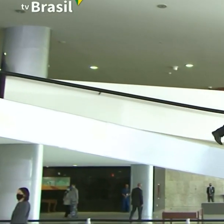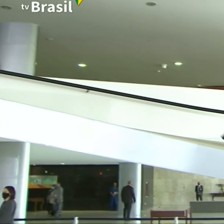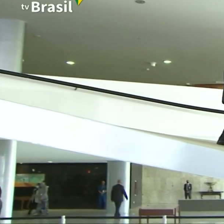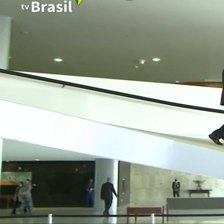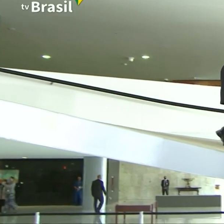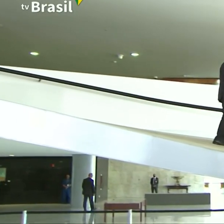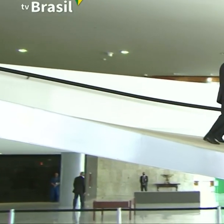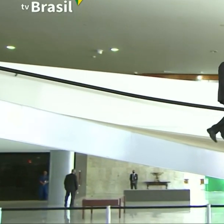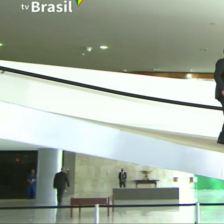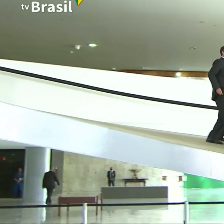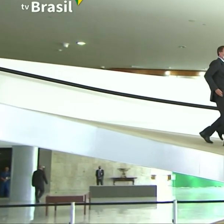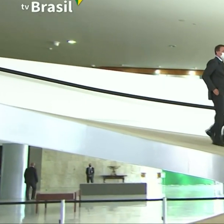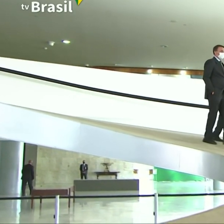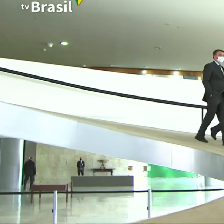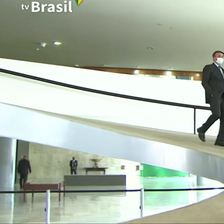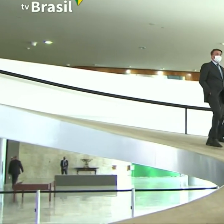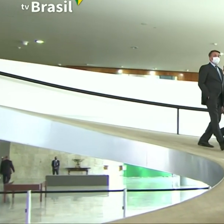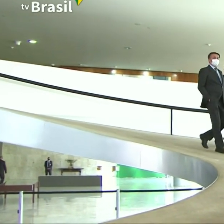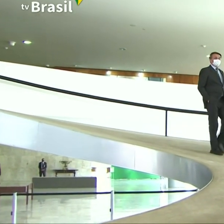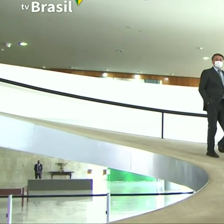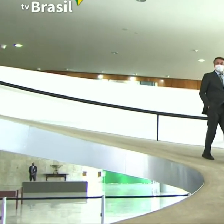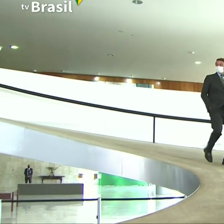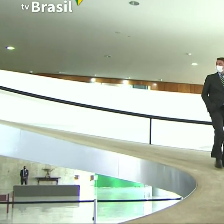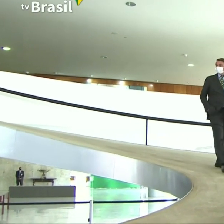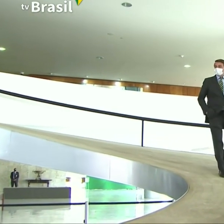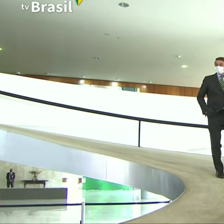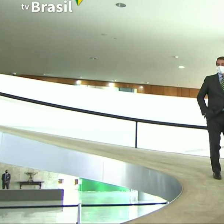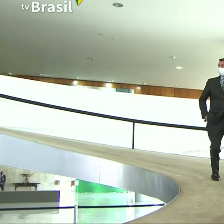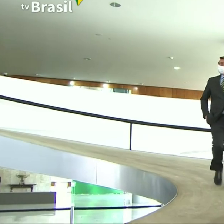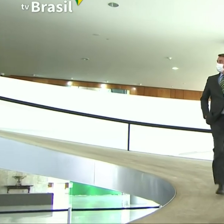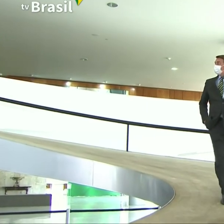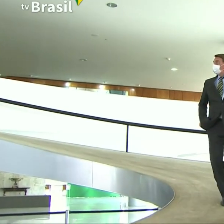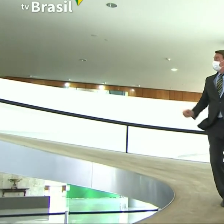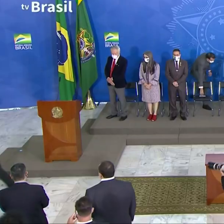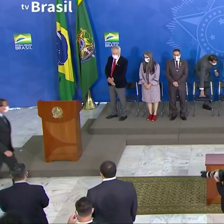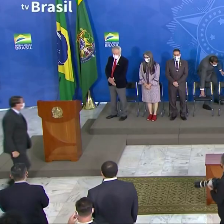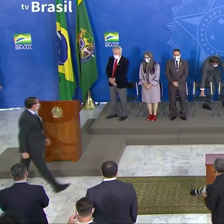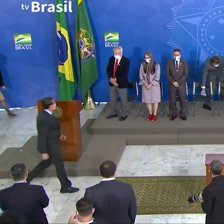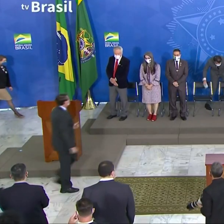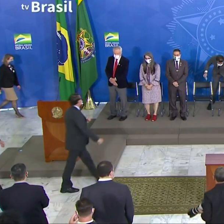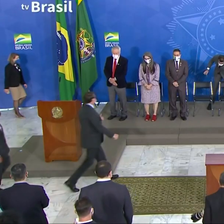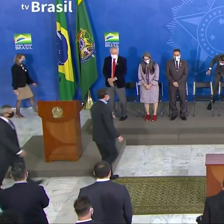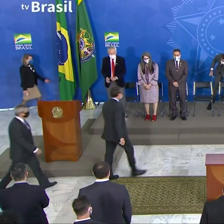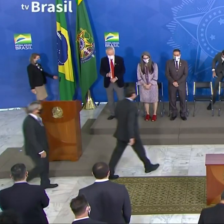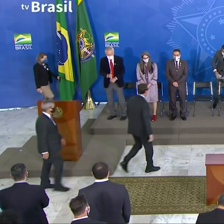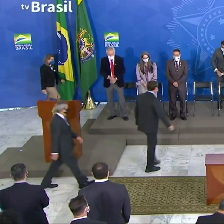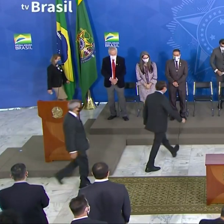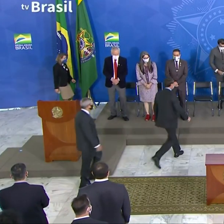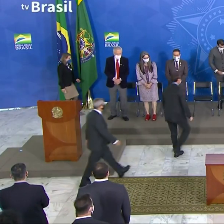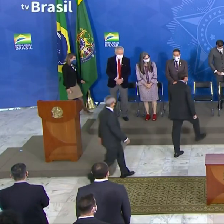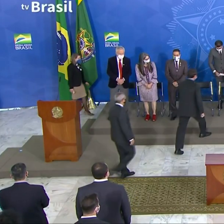e o presidente jair bolsonaro recebeu nesta segunda-feira em uma cerimônia no palácio do planalto um grupo de médicos que defendem o tratamento